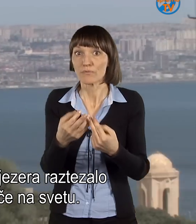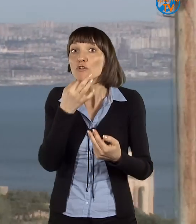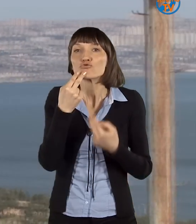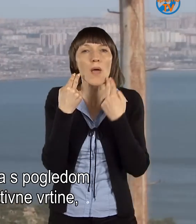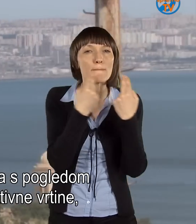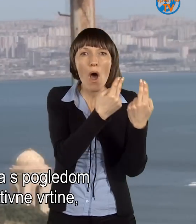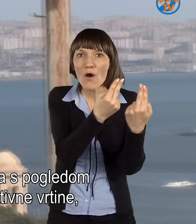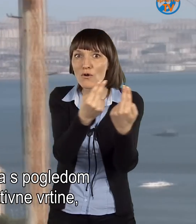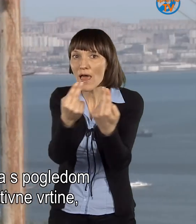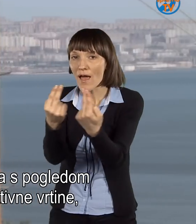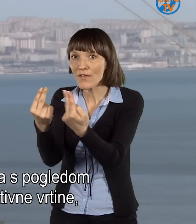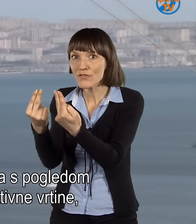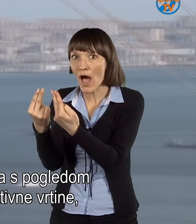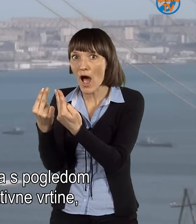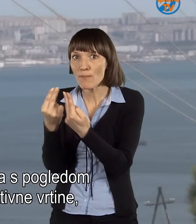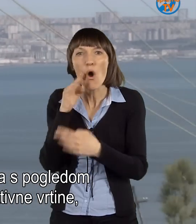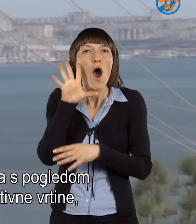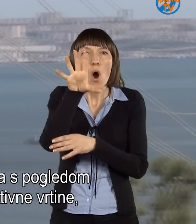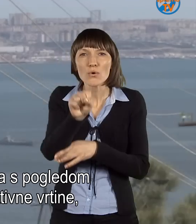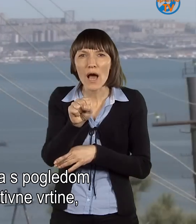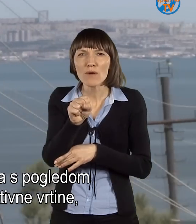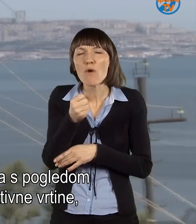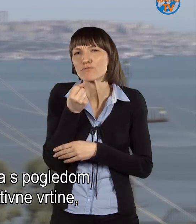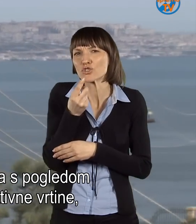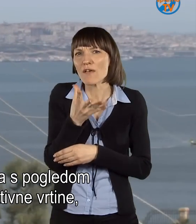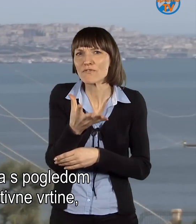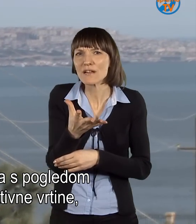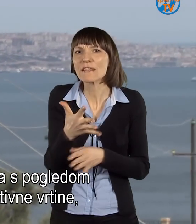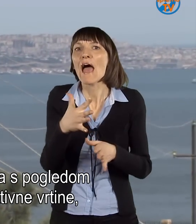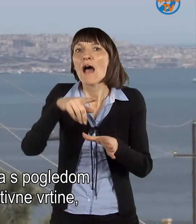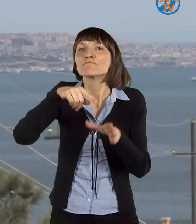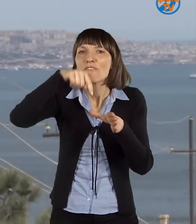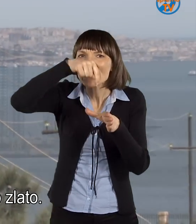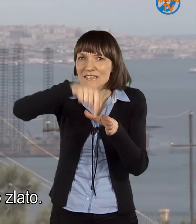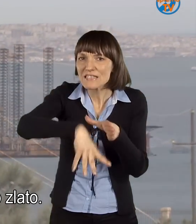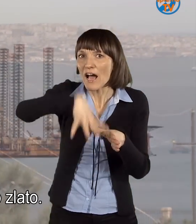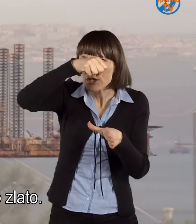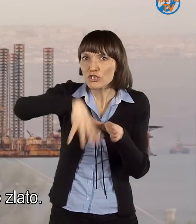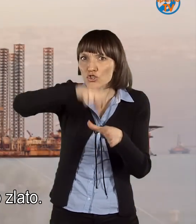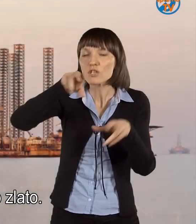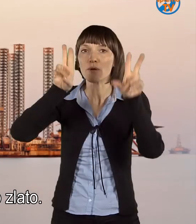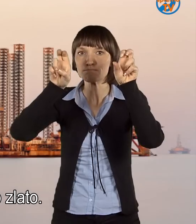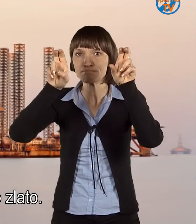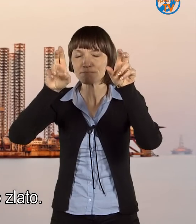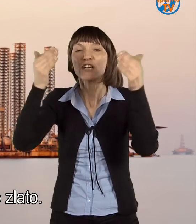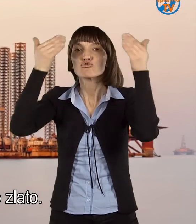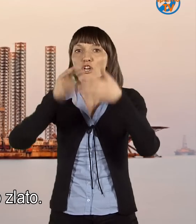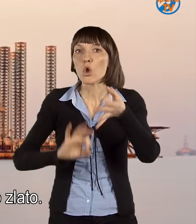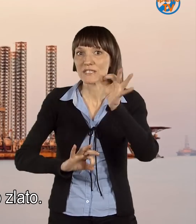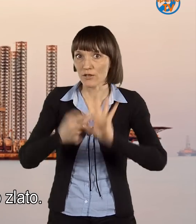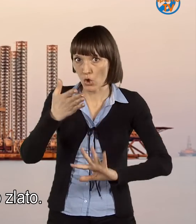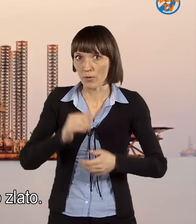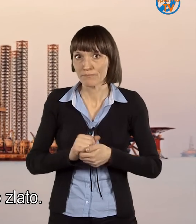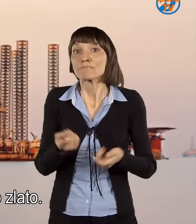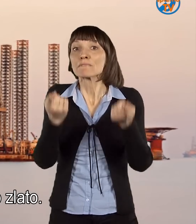Če se ozremo naokoli, pa s pogledom ujamemo številne aktivne vrtine, kjer črpajo tako imenovano črno